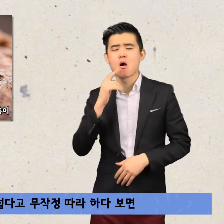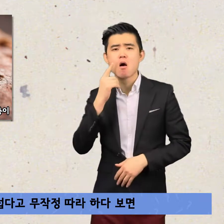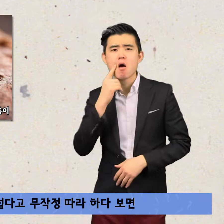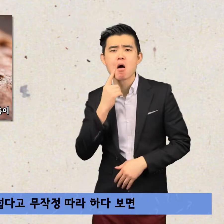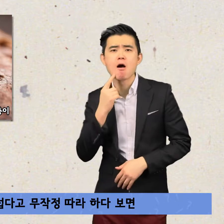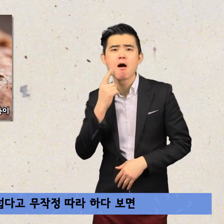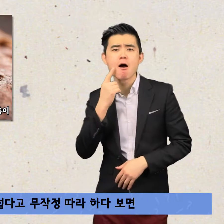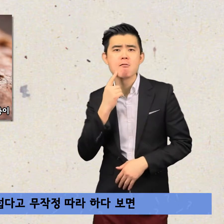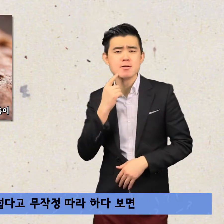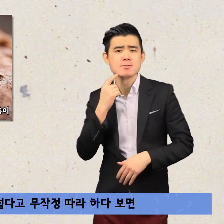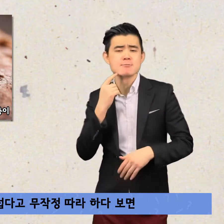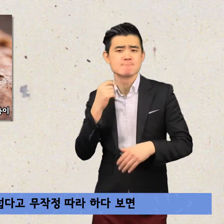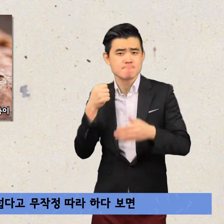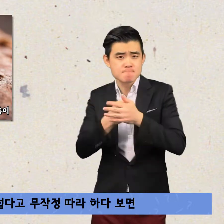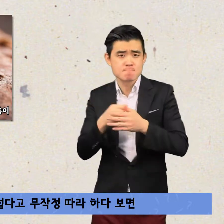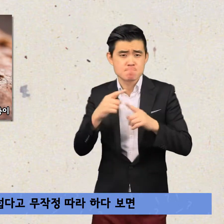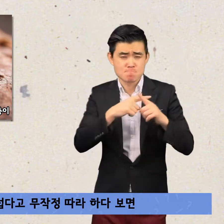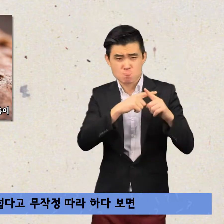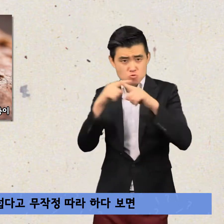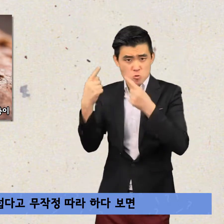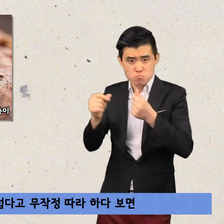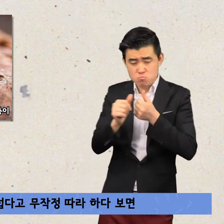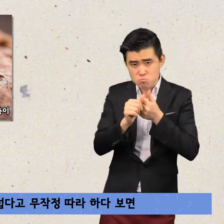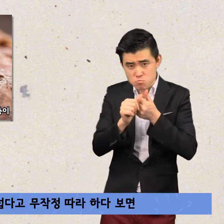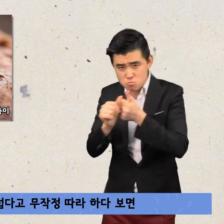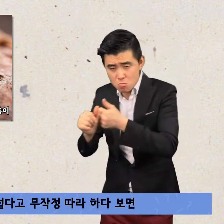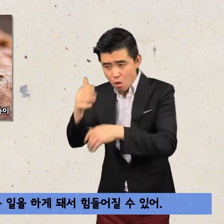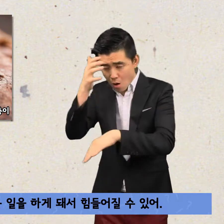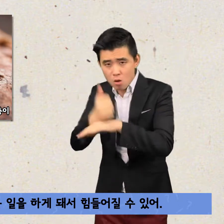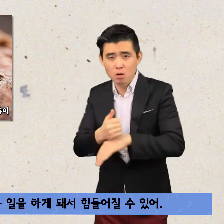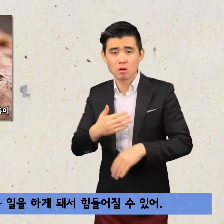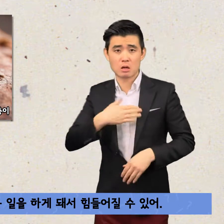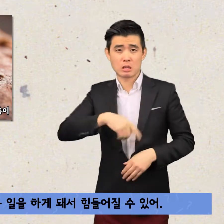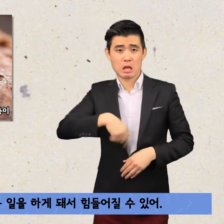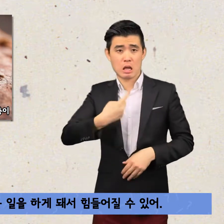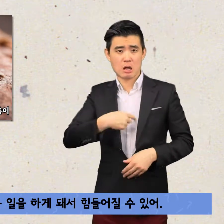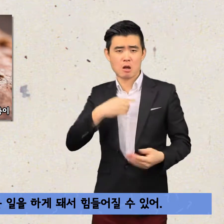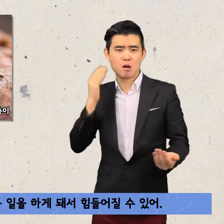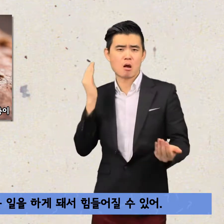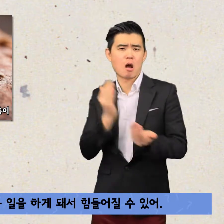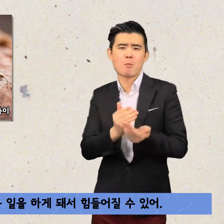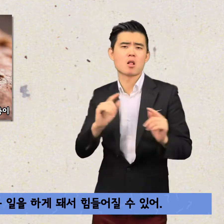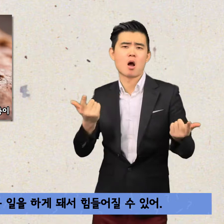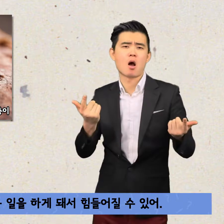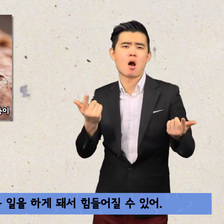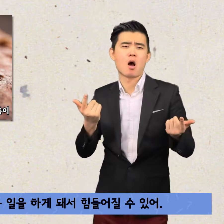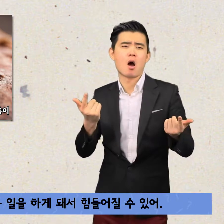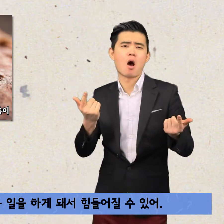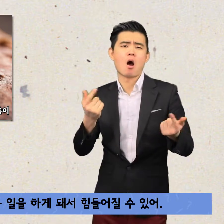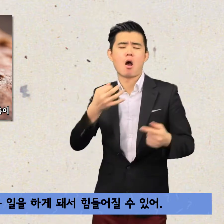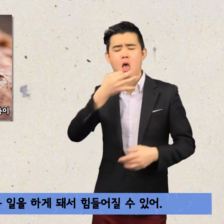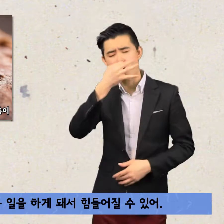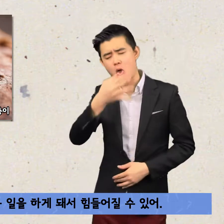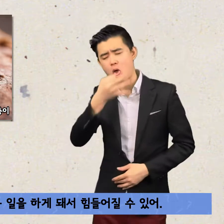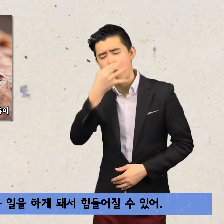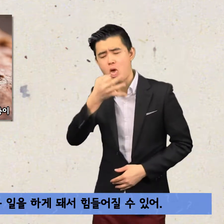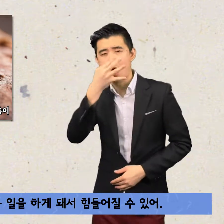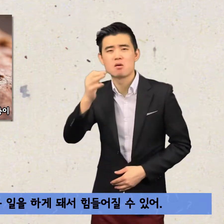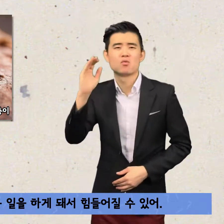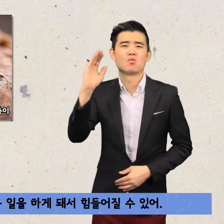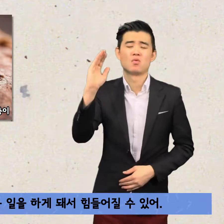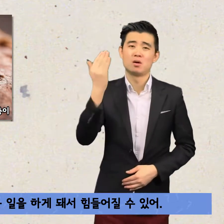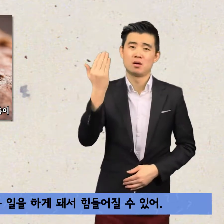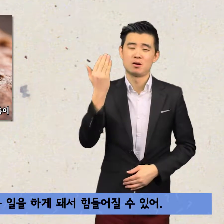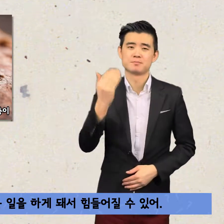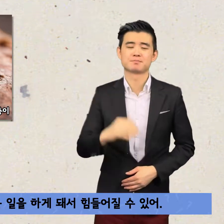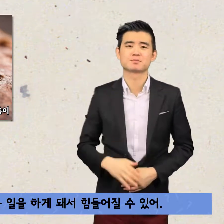다른 사람이 부럽다고 무작정 따라하다 보면 자기 분수에 맞지 않는 일을 하게 돼서 힘들어질 수